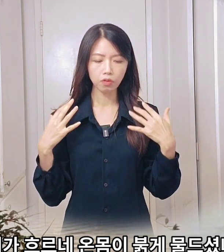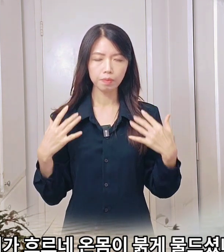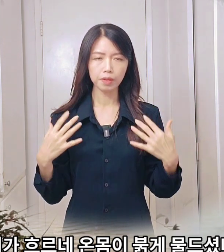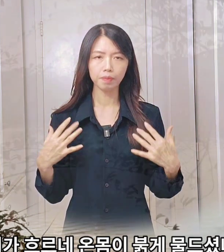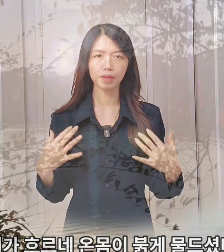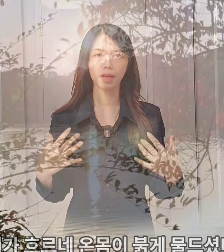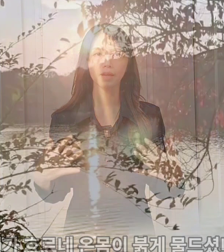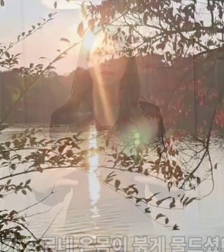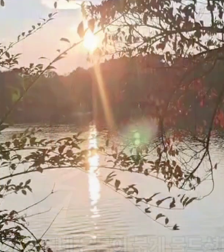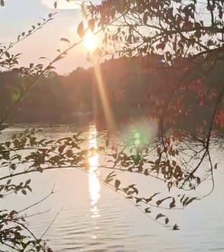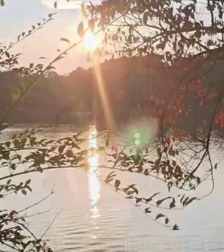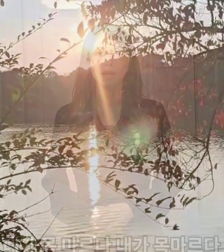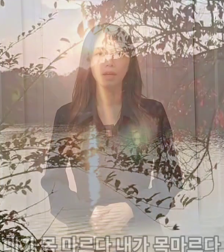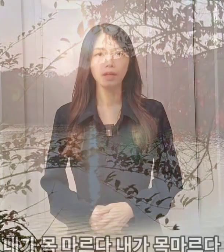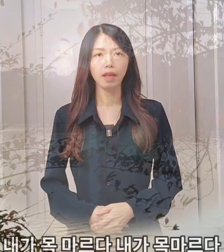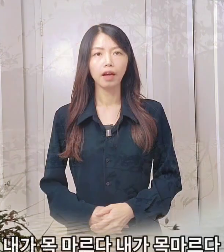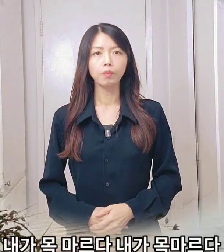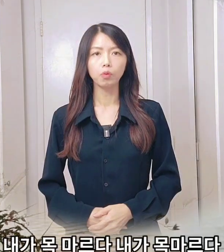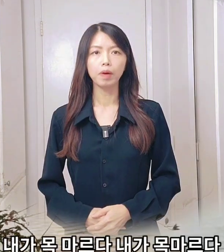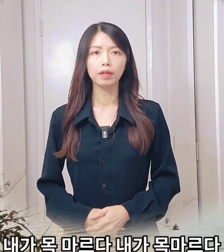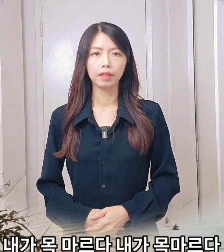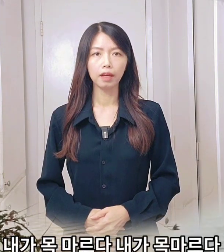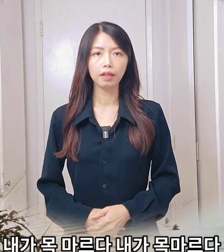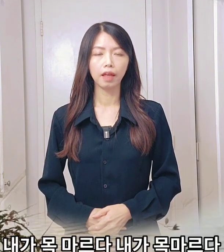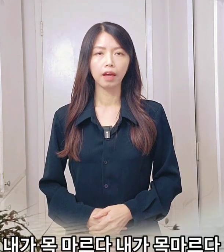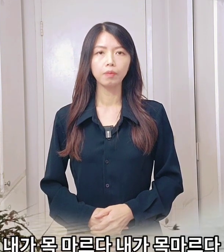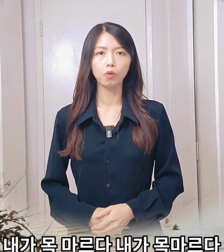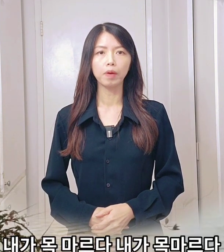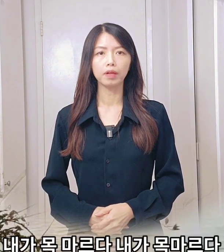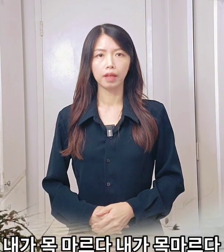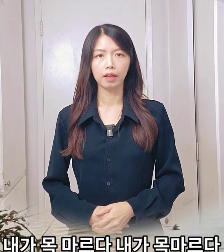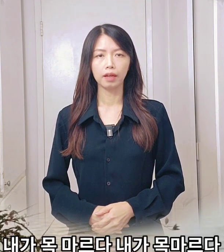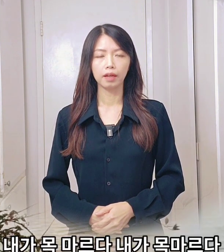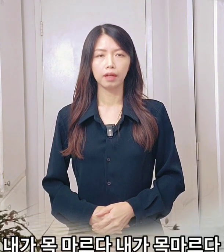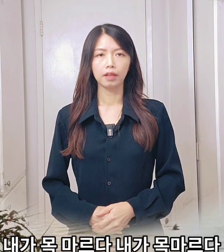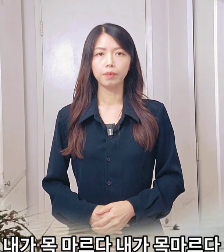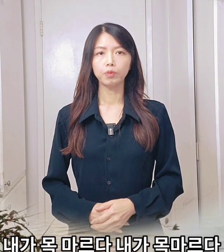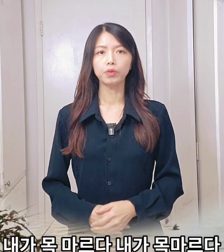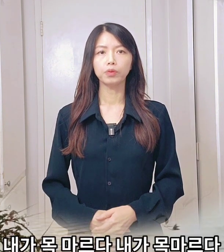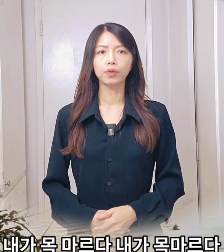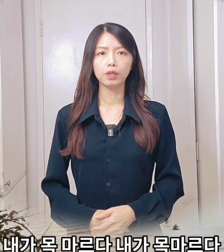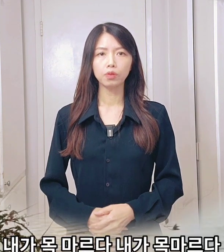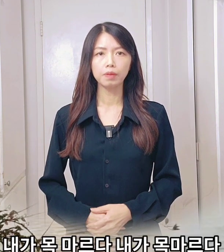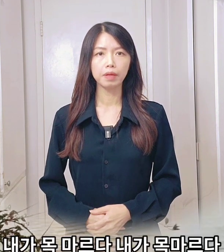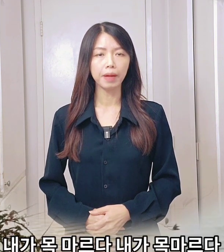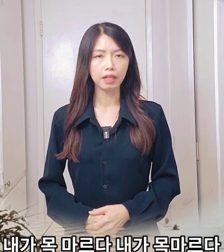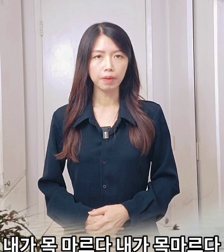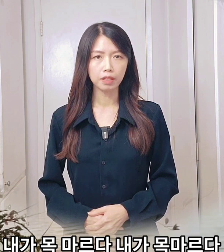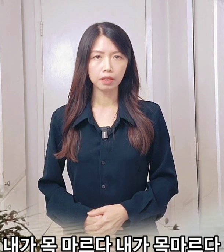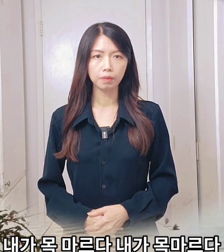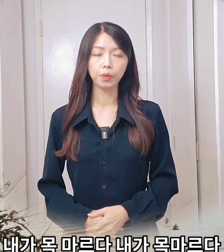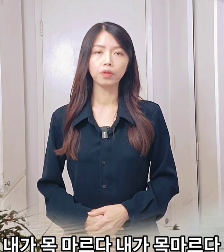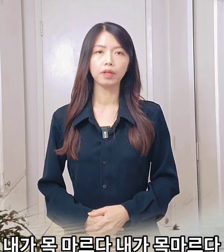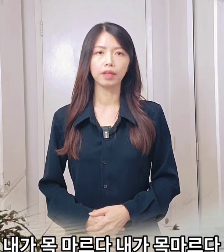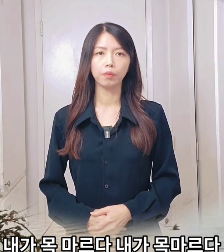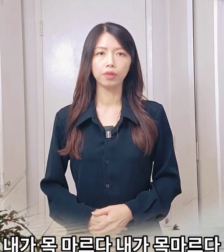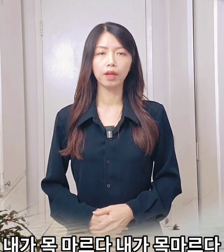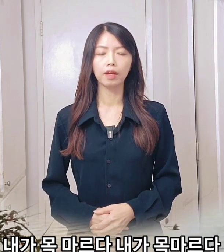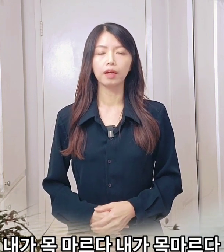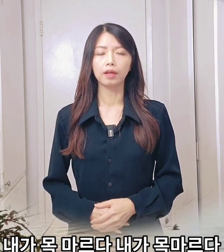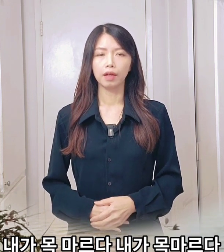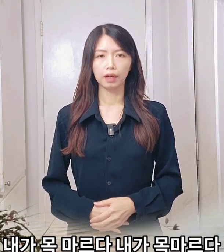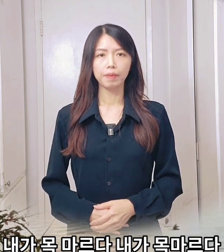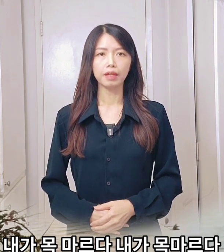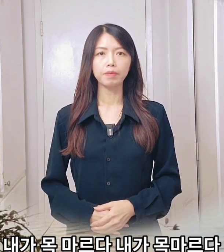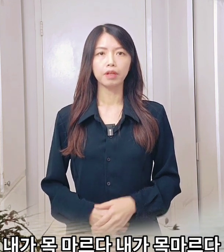표현을 해주시면 됩니다. 내가 목마르다, 내가 목마르다. 이 부분도 예수님이 말씀하신 표현이기